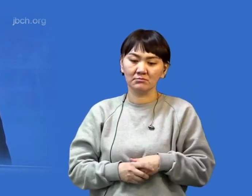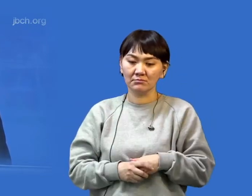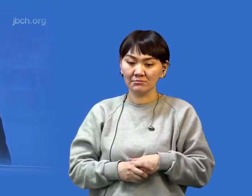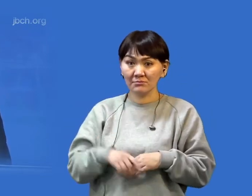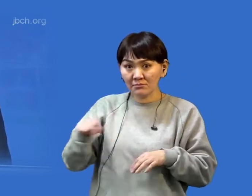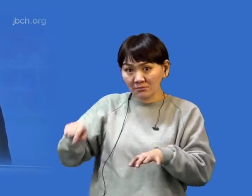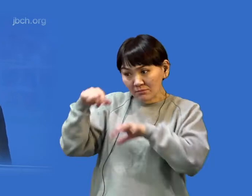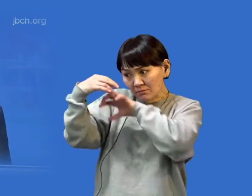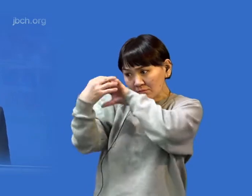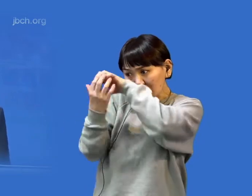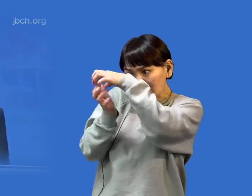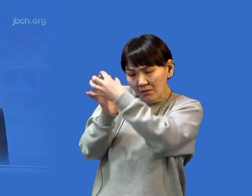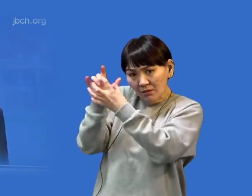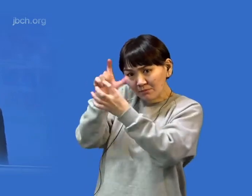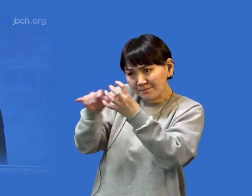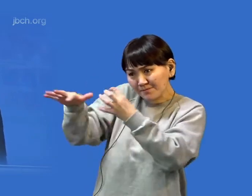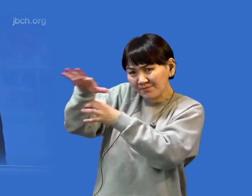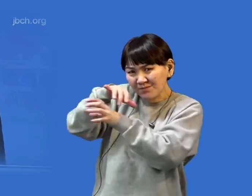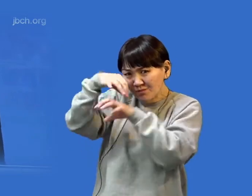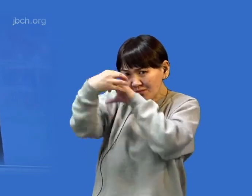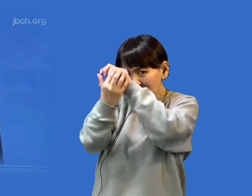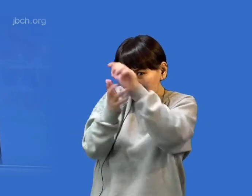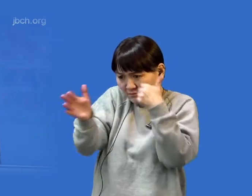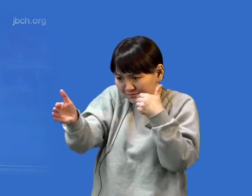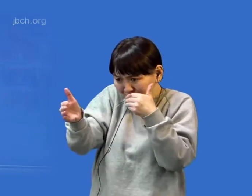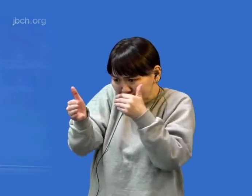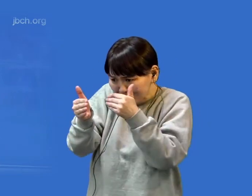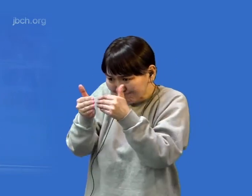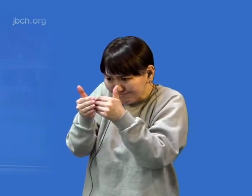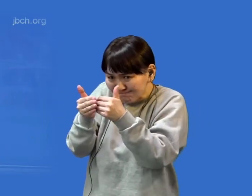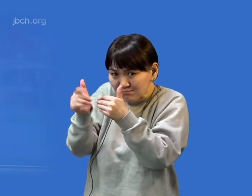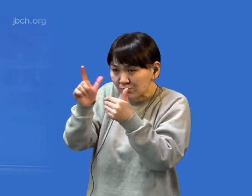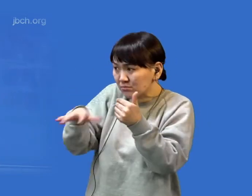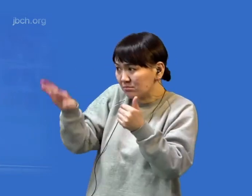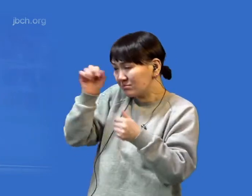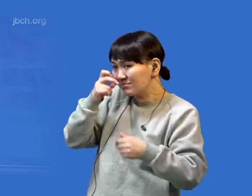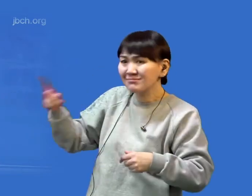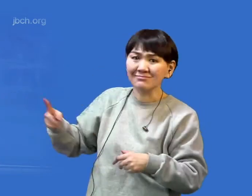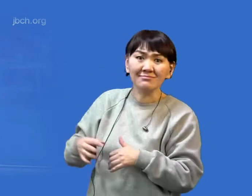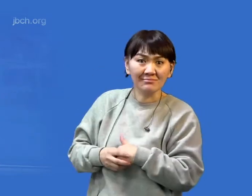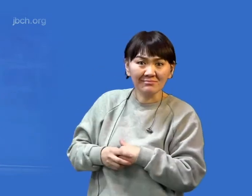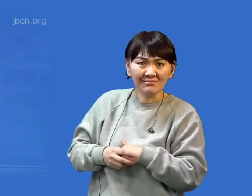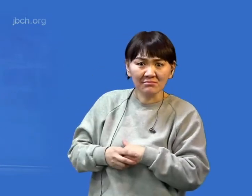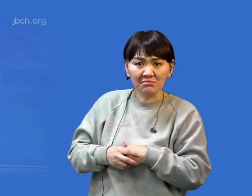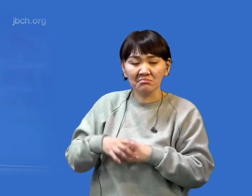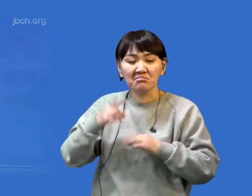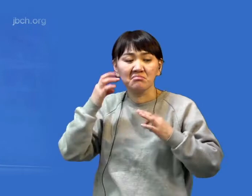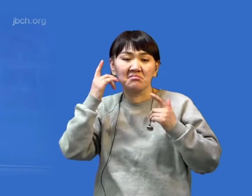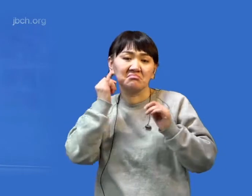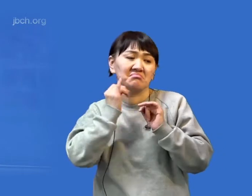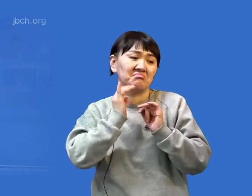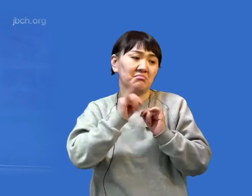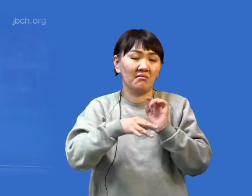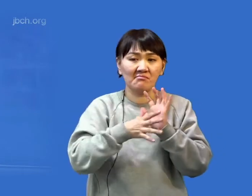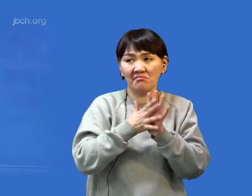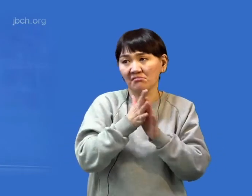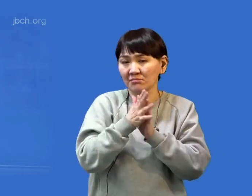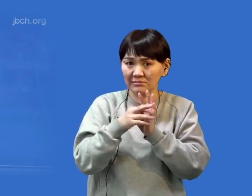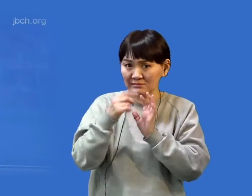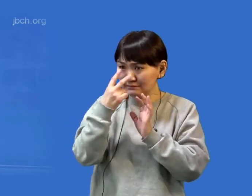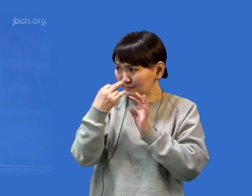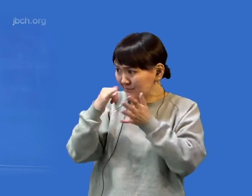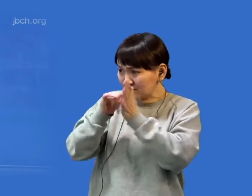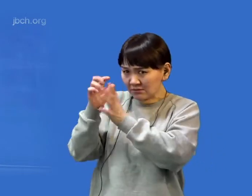энэ ертөнцийн хүмүүс төгсгөлийн үед ийм болдог байна гэтэл аврагцсан хүүхдэл энд нь автаад адилхан болж байна шүү